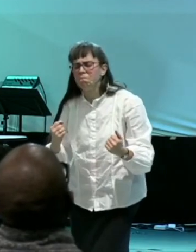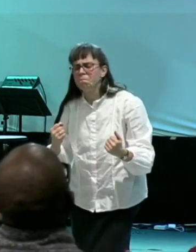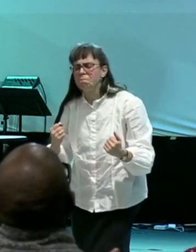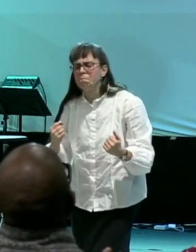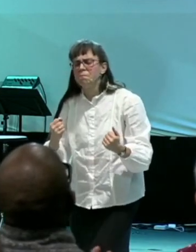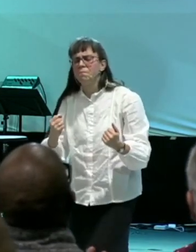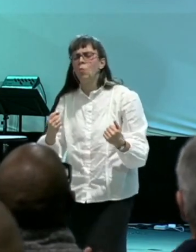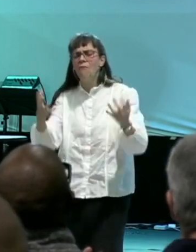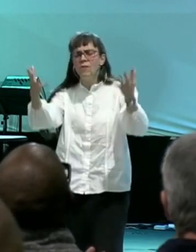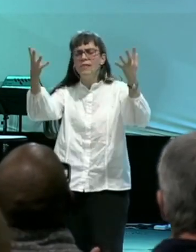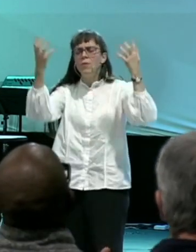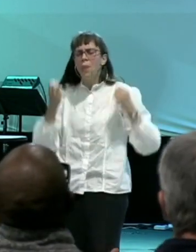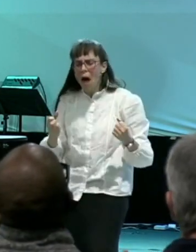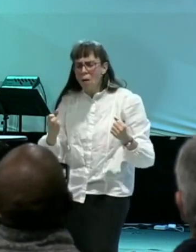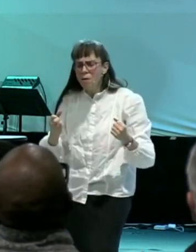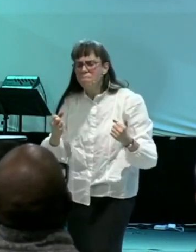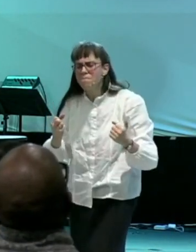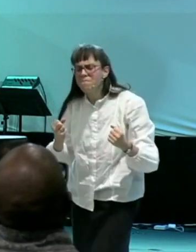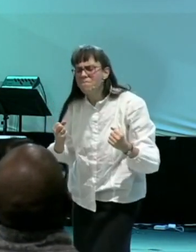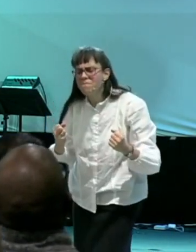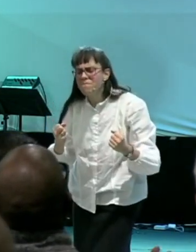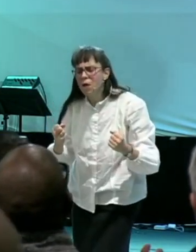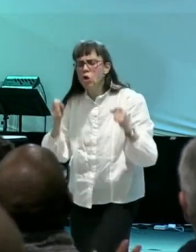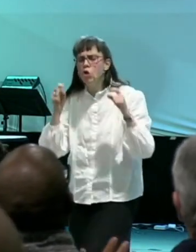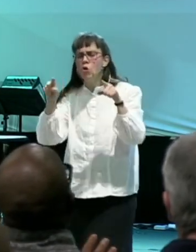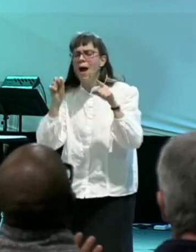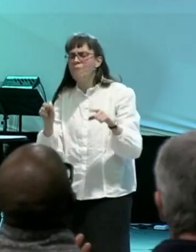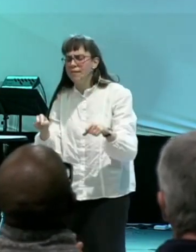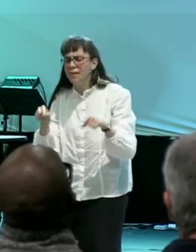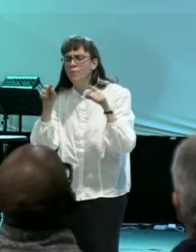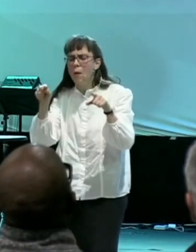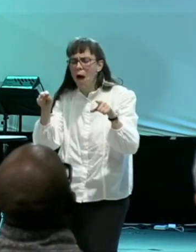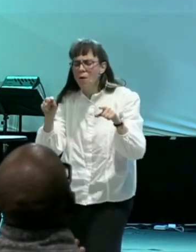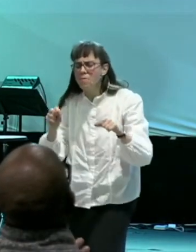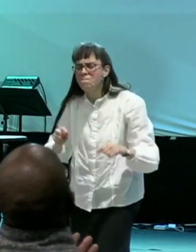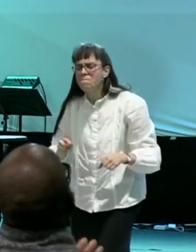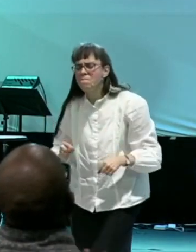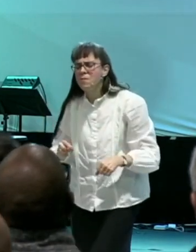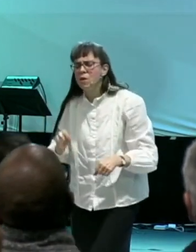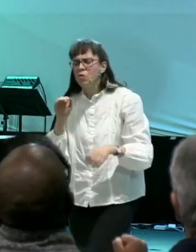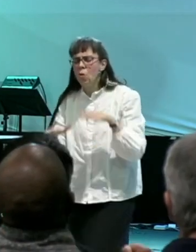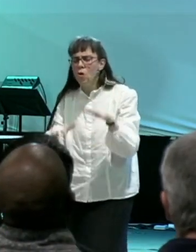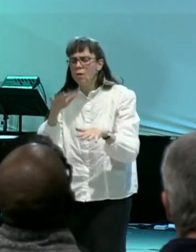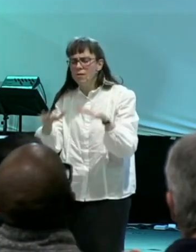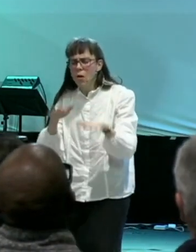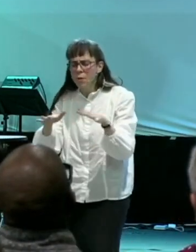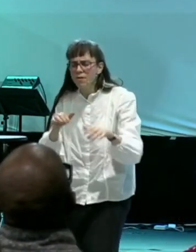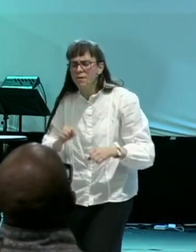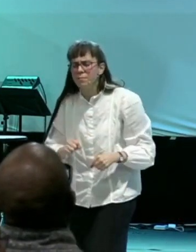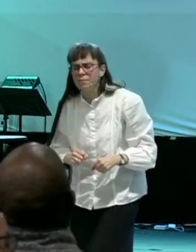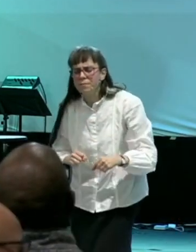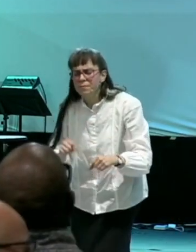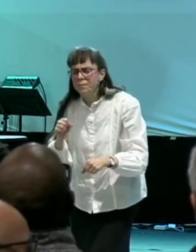le pouvoir. Tu as reçu le pouvoir de marcher sur les serpents,